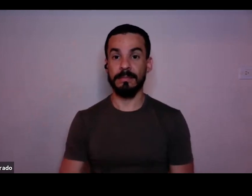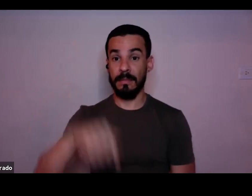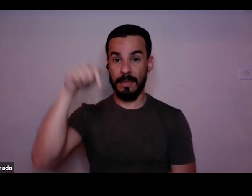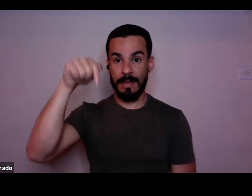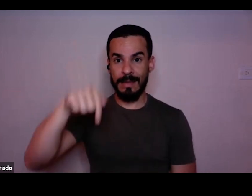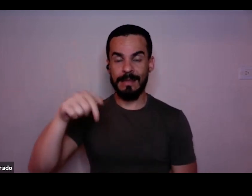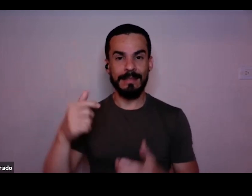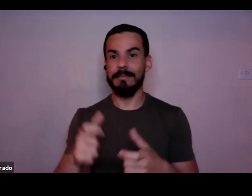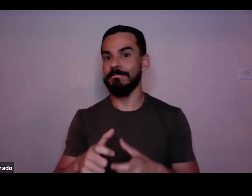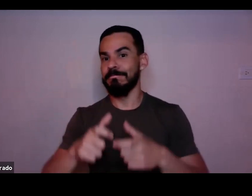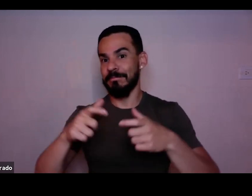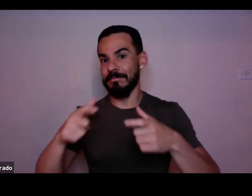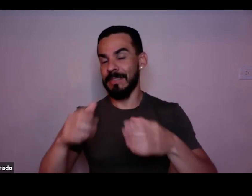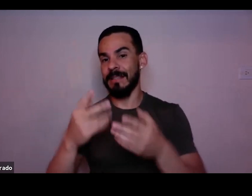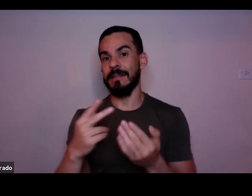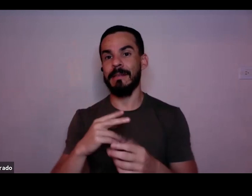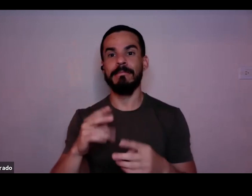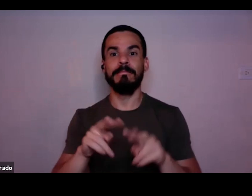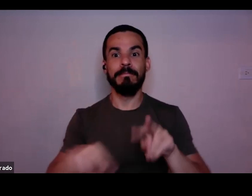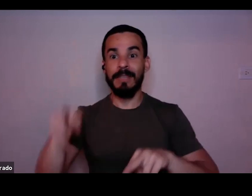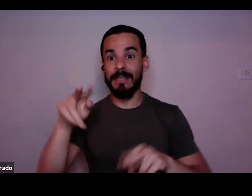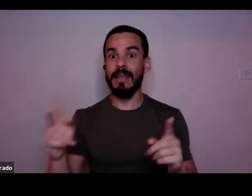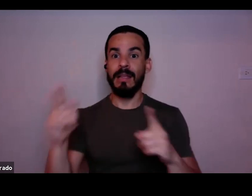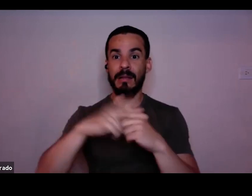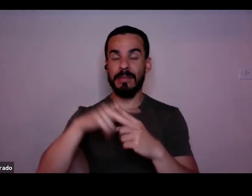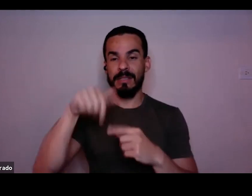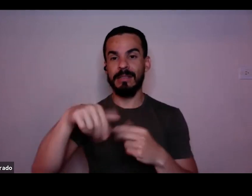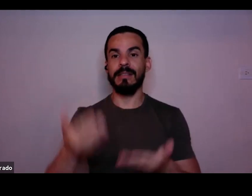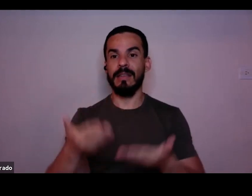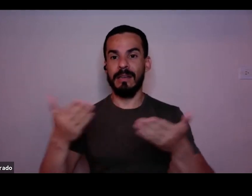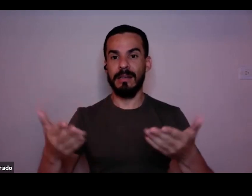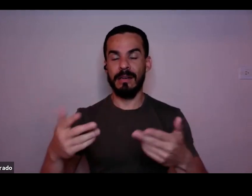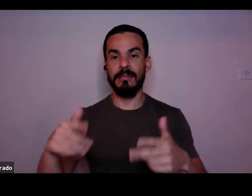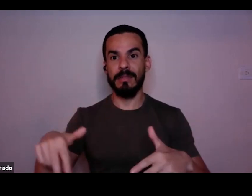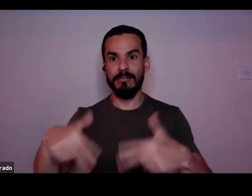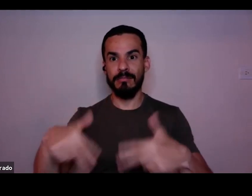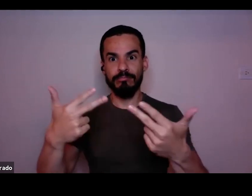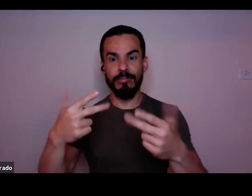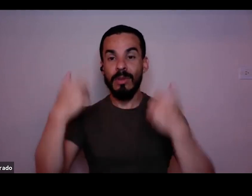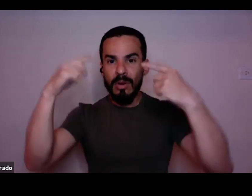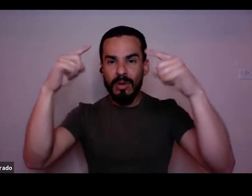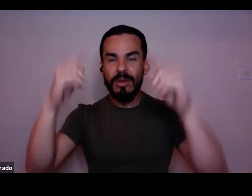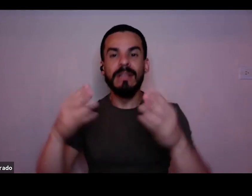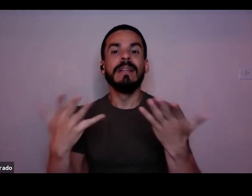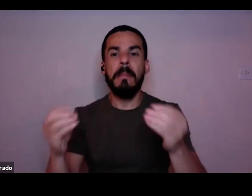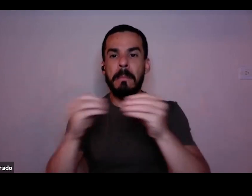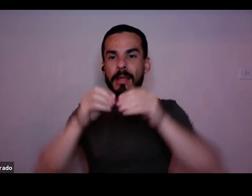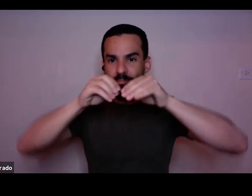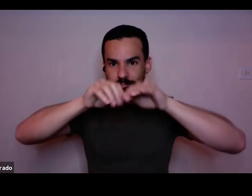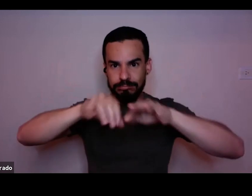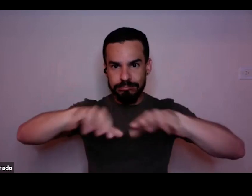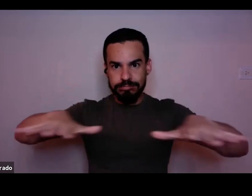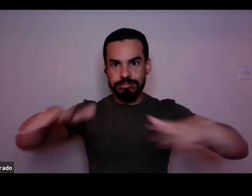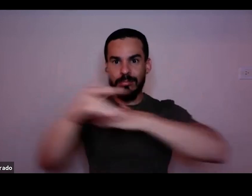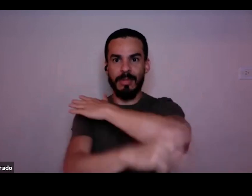de las grandes ventajas de la implementación de esta herramienta virtual logrando así mayor cobertura a nivel